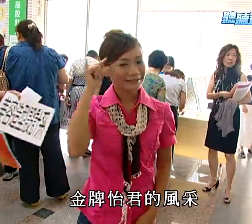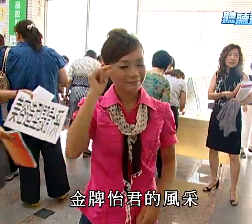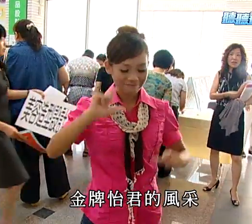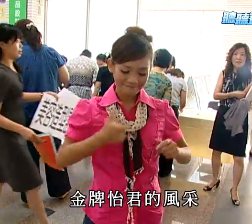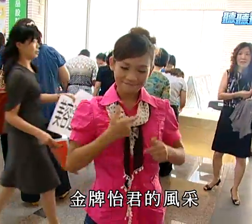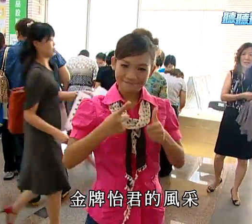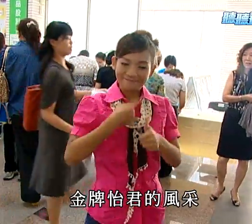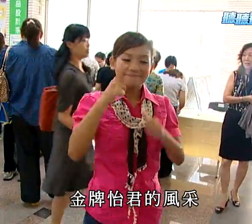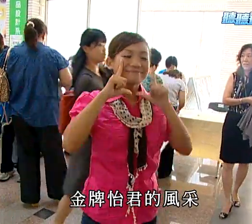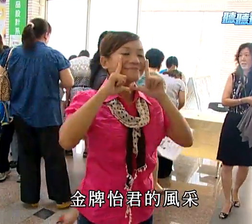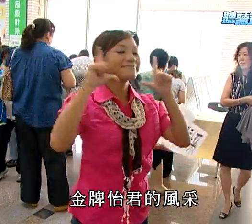君的风采呢。